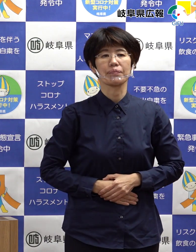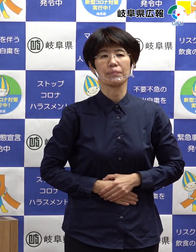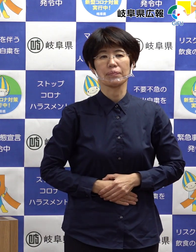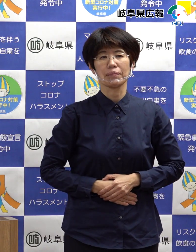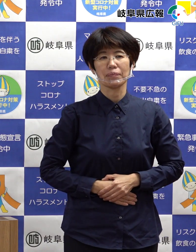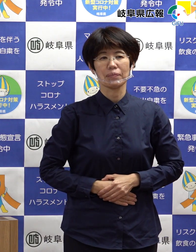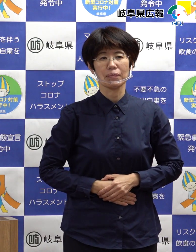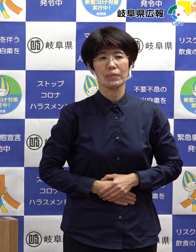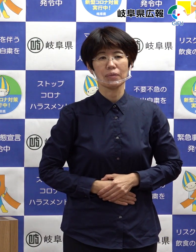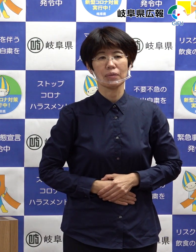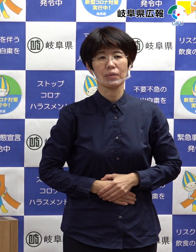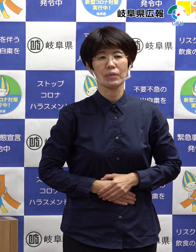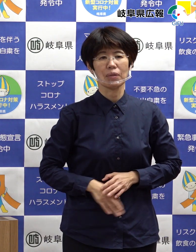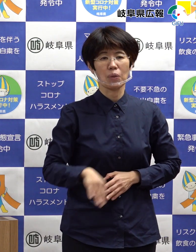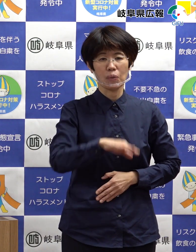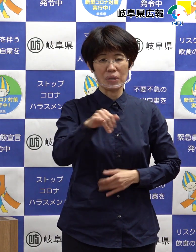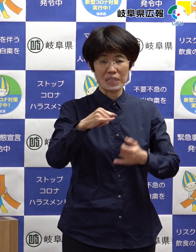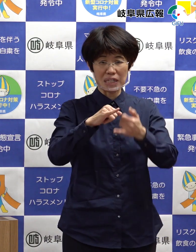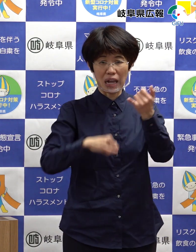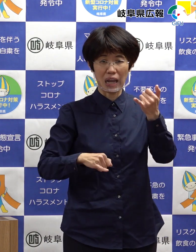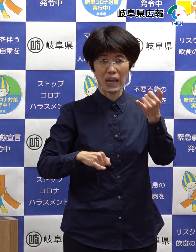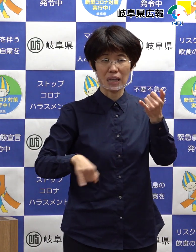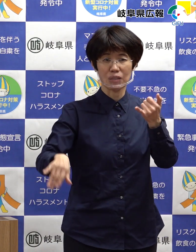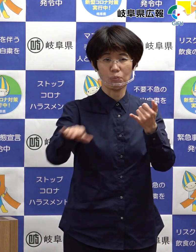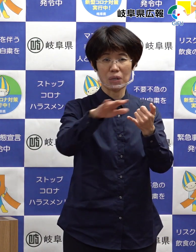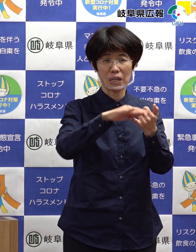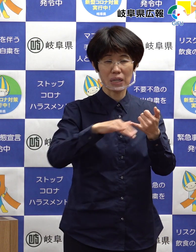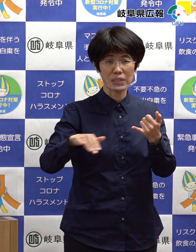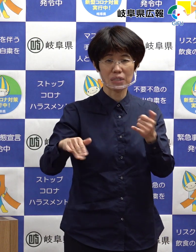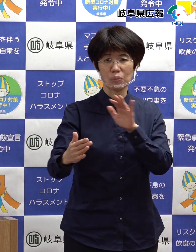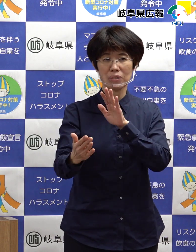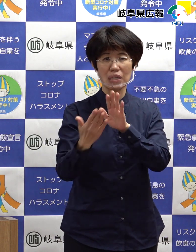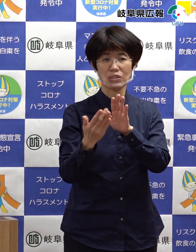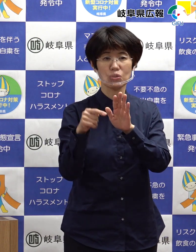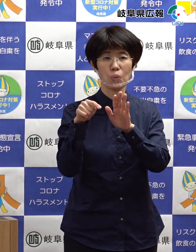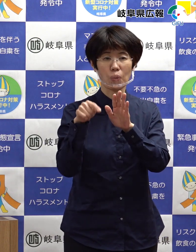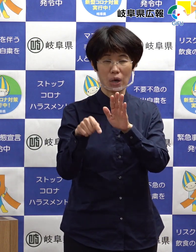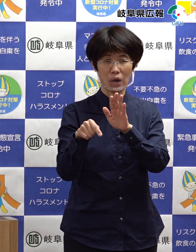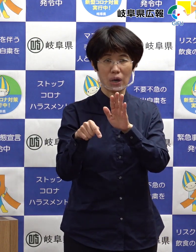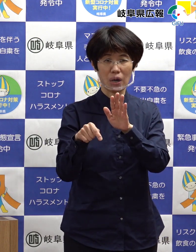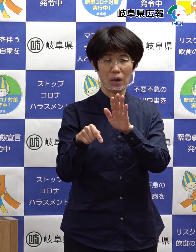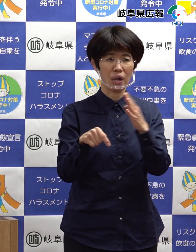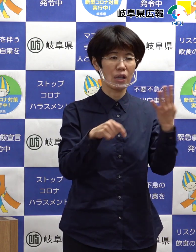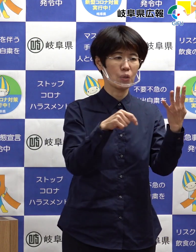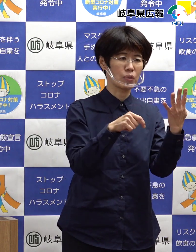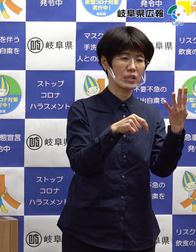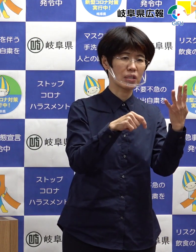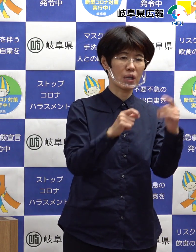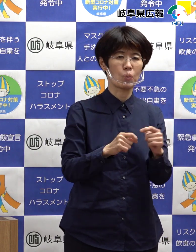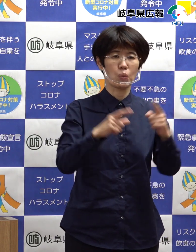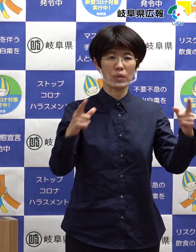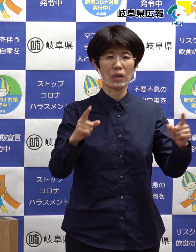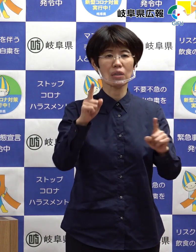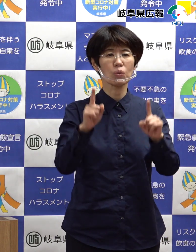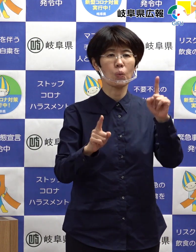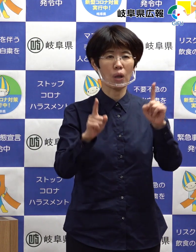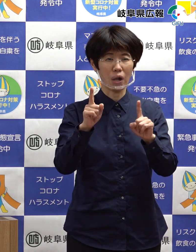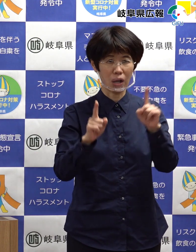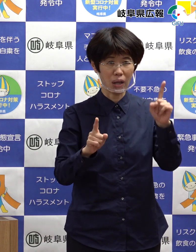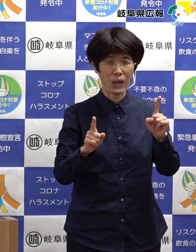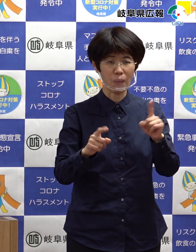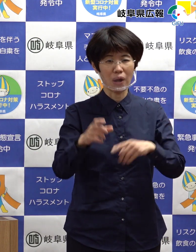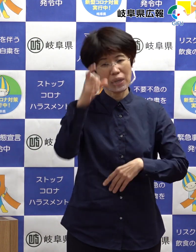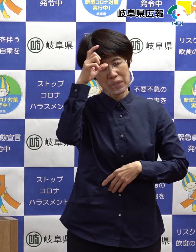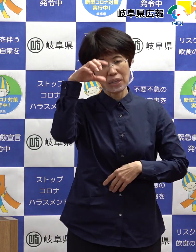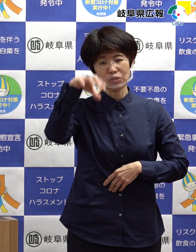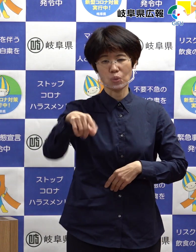の法律違反 の, あの対象がですよ、4人からさらに広がるかどうかというところはまさに警察の